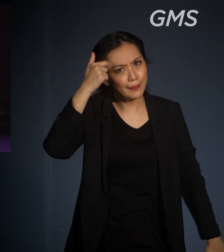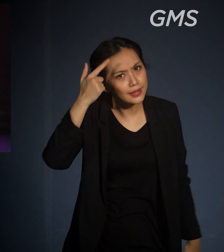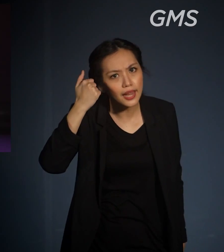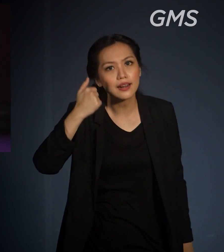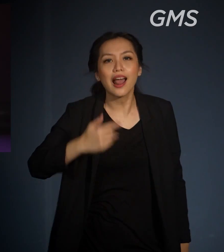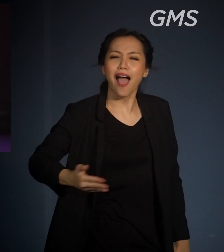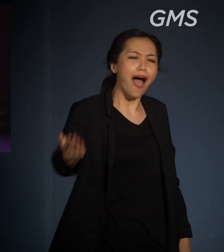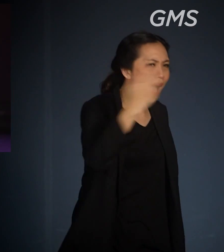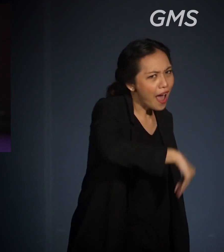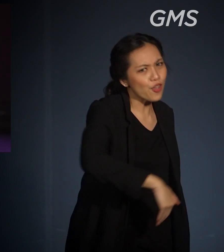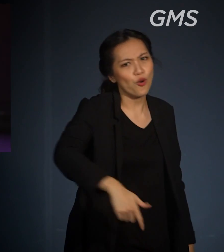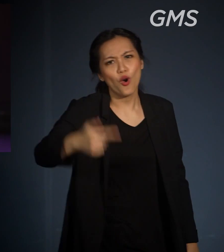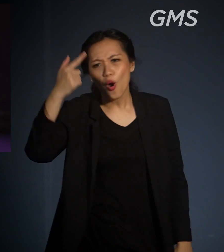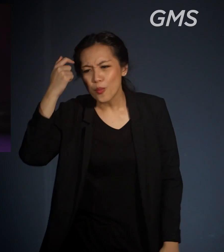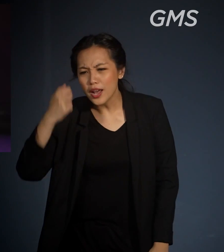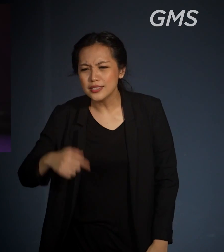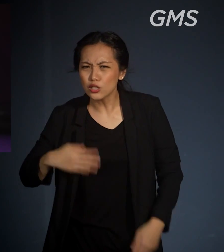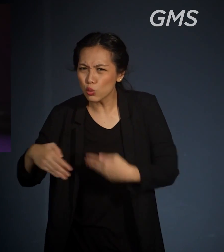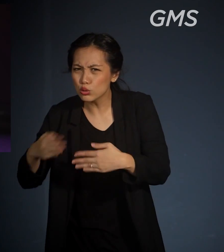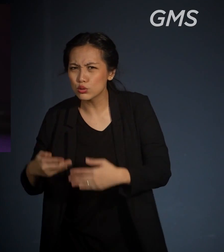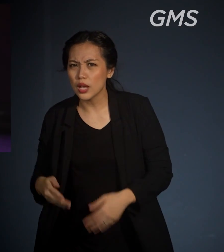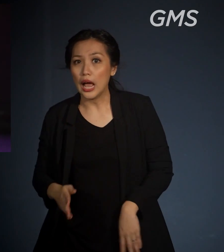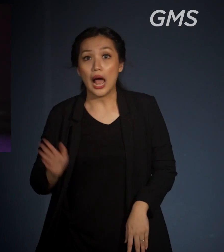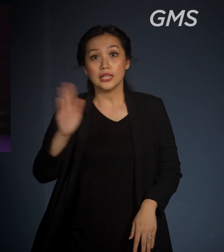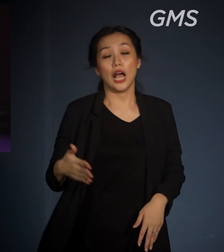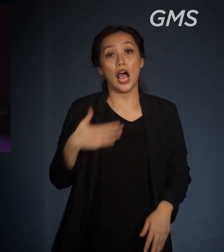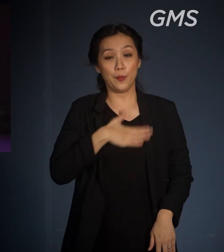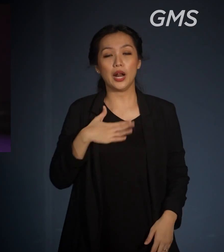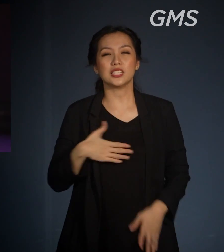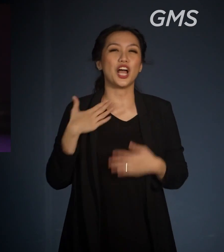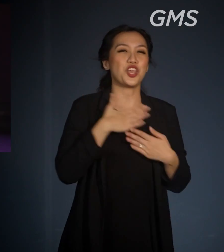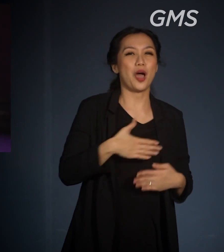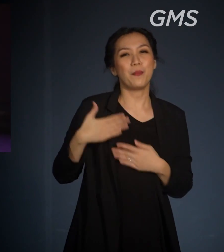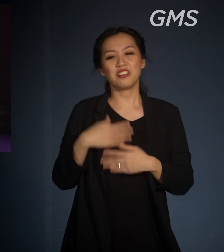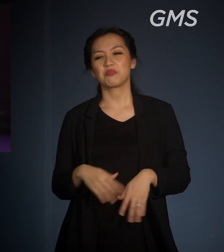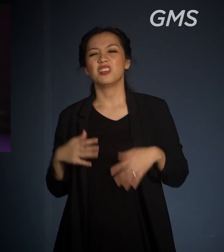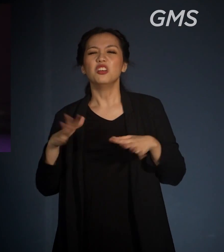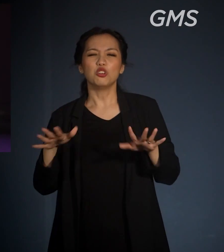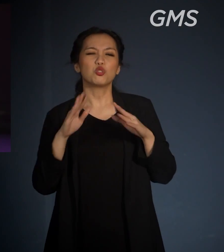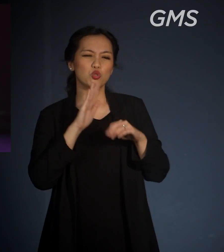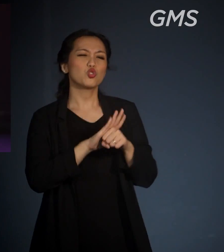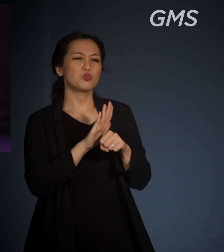tidak boleh menjadi nyaman dan berhenti belajar hal-hal yang baru.